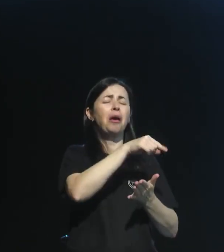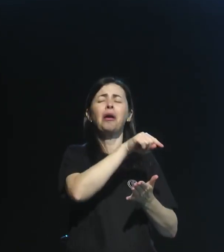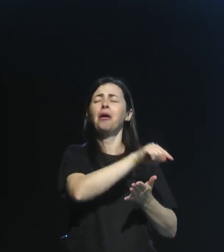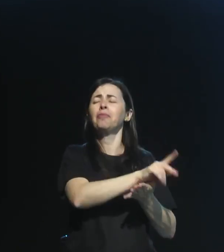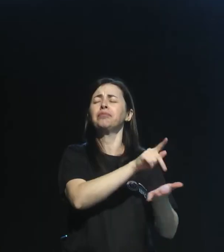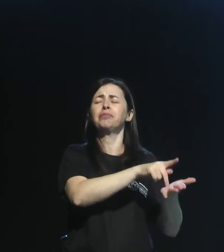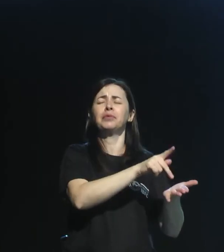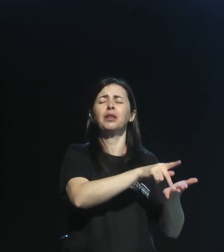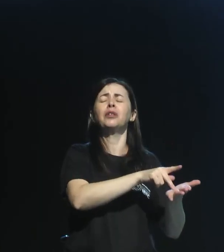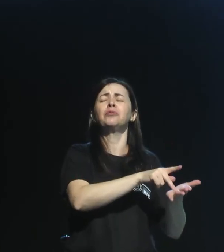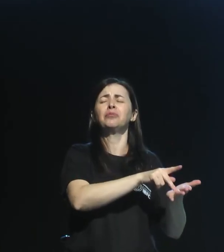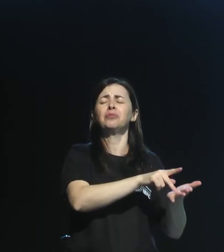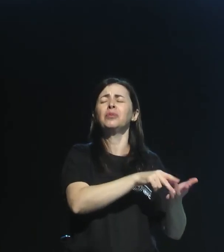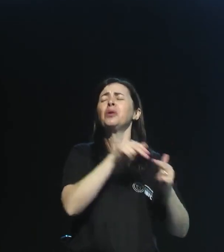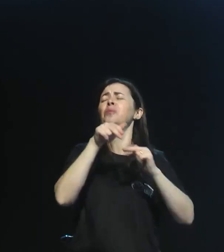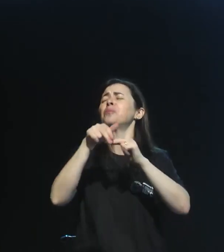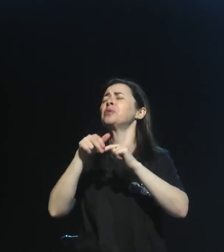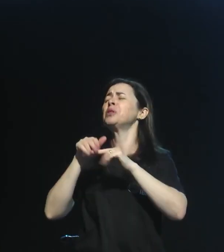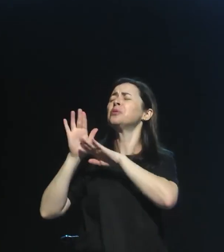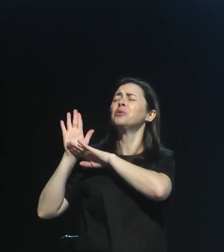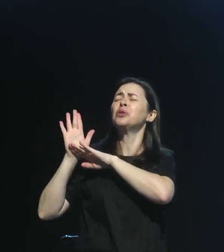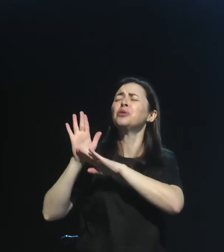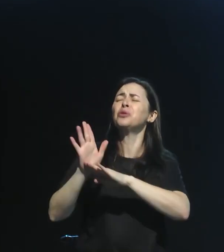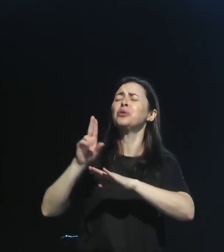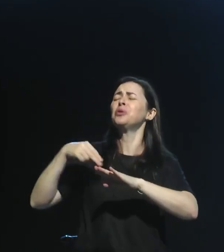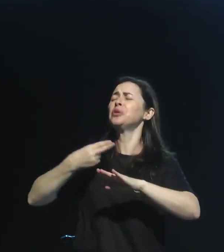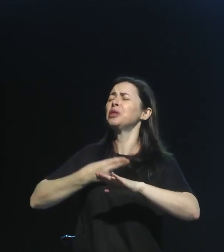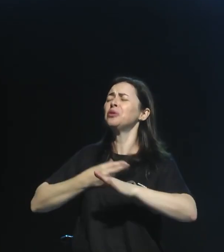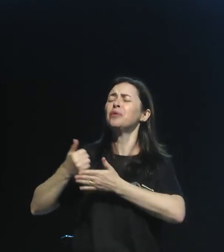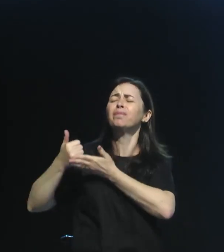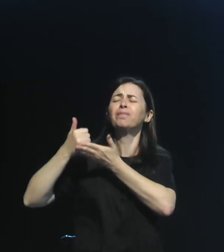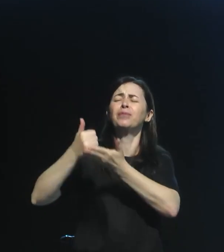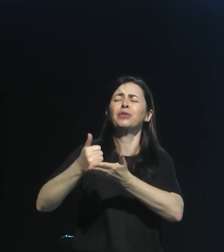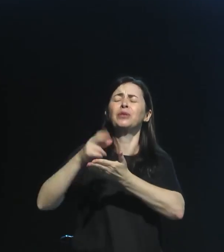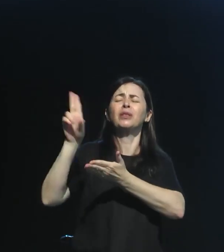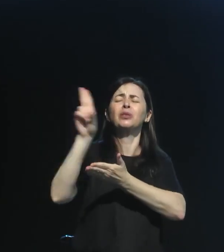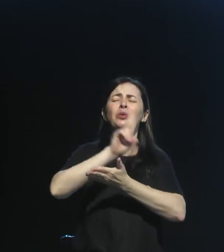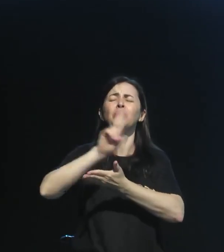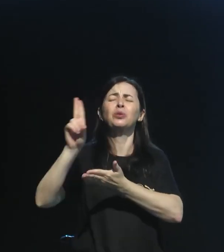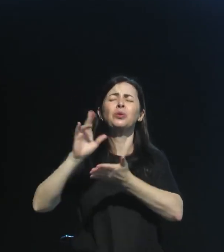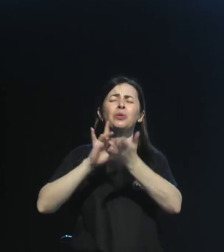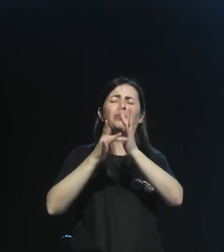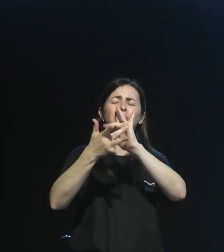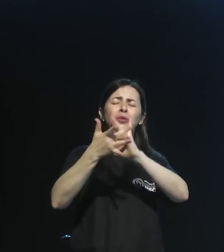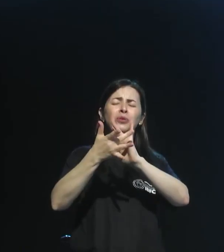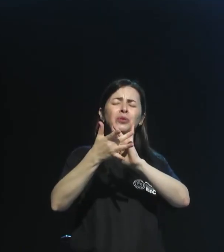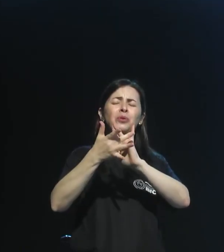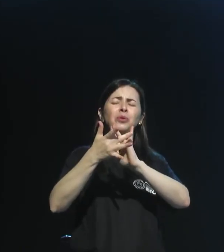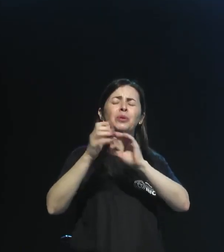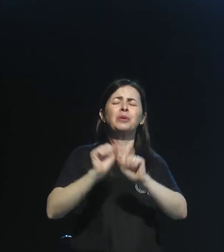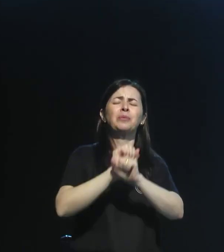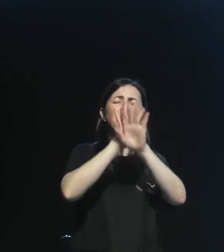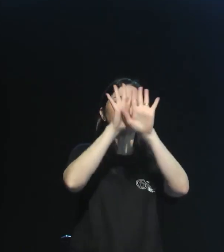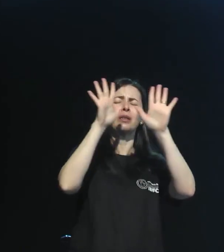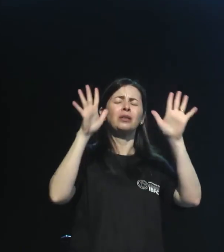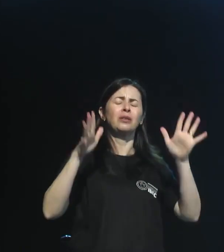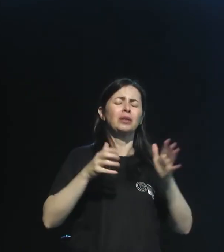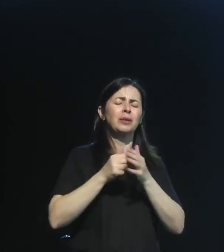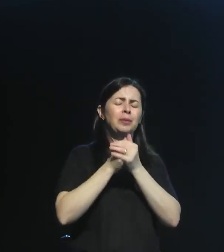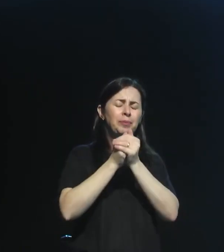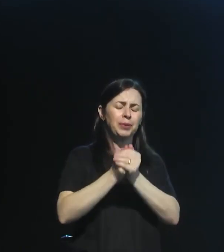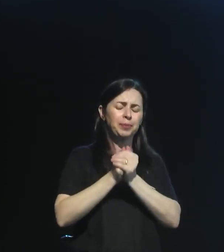Nos ajuda, nos sustenta, nos fortalece. Em nome de Jesus e para a tua glória.